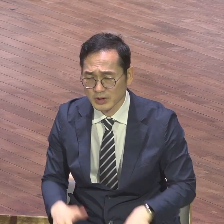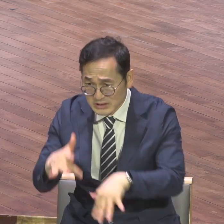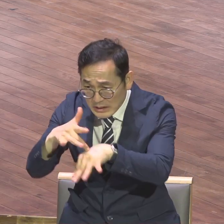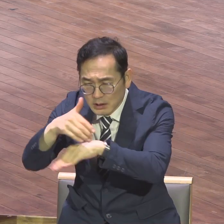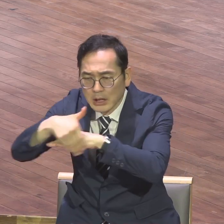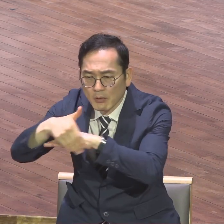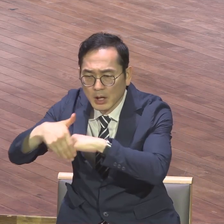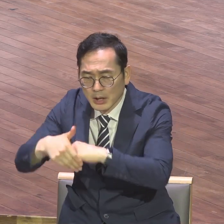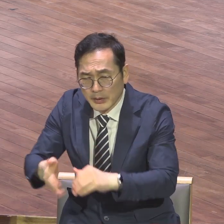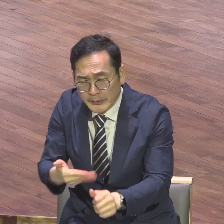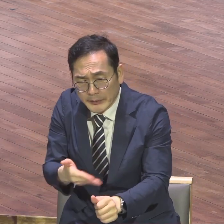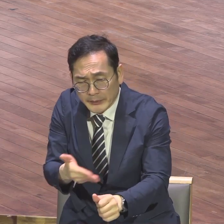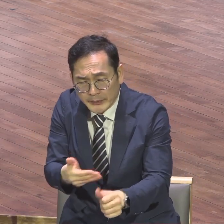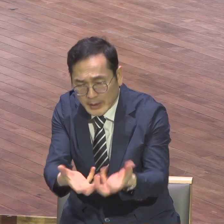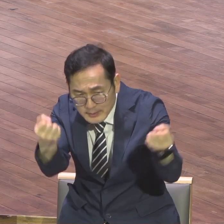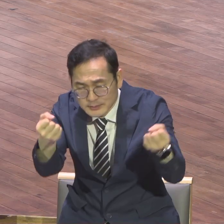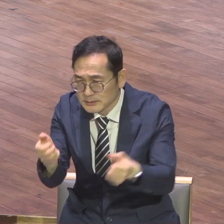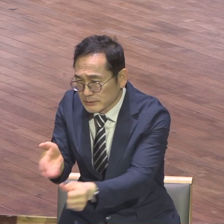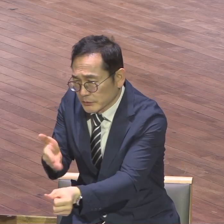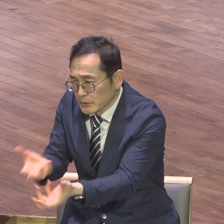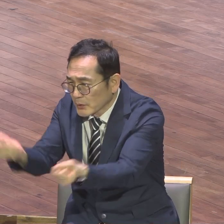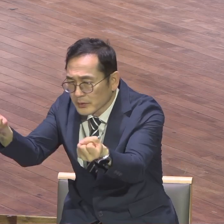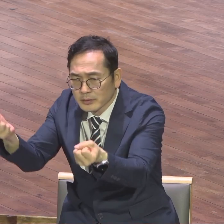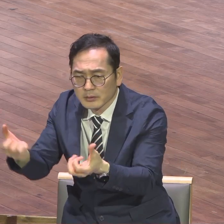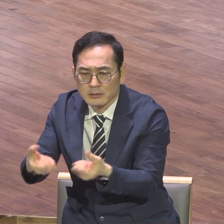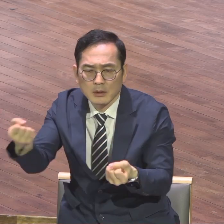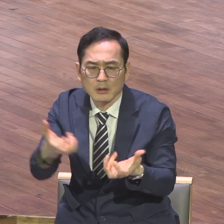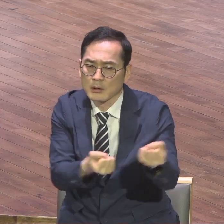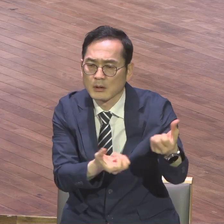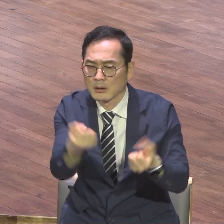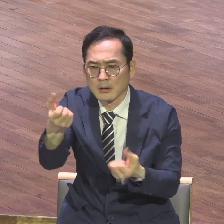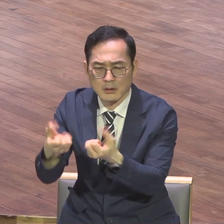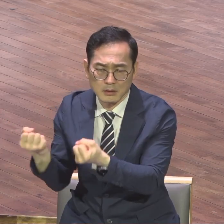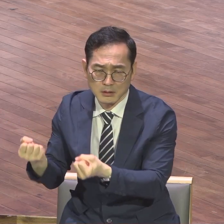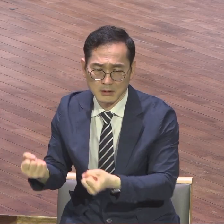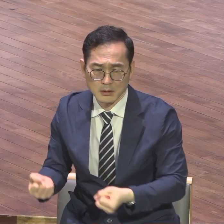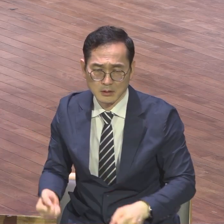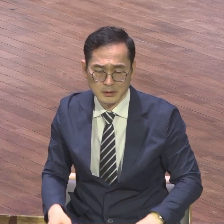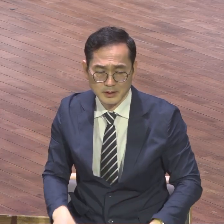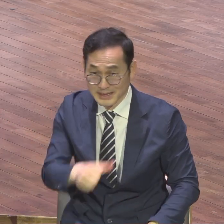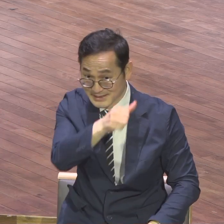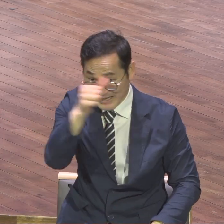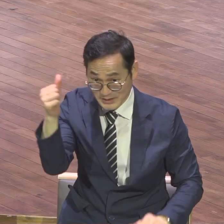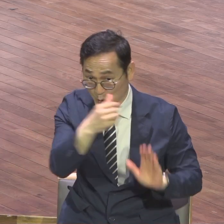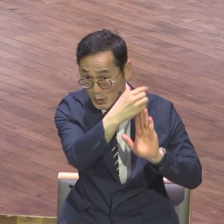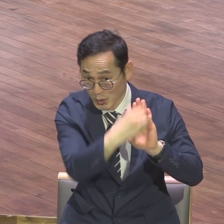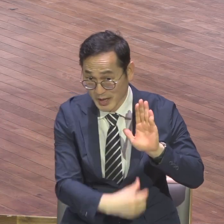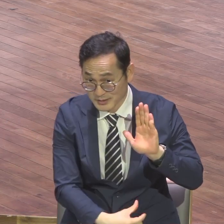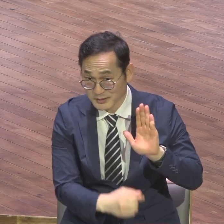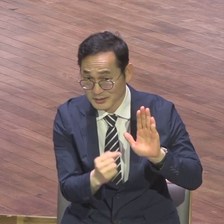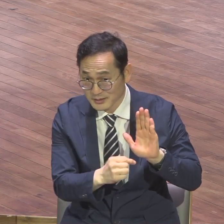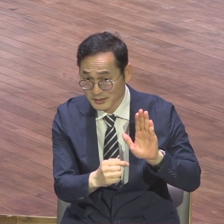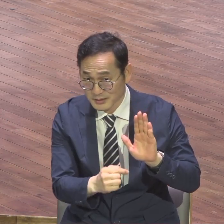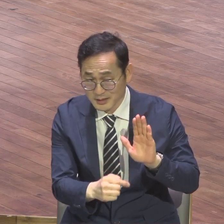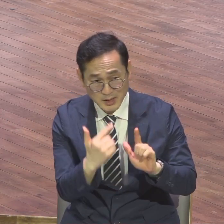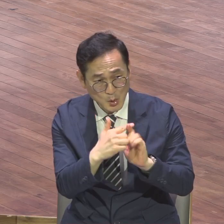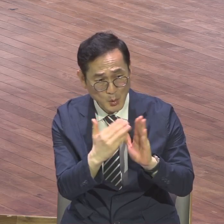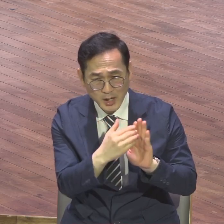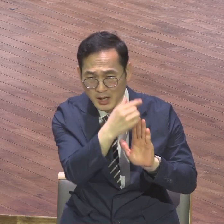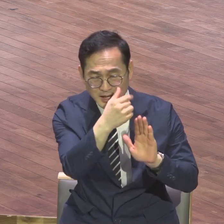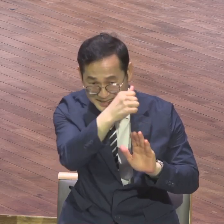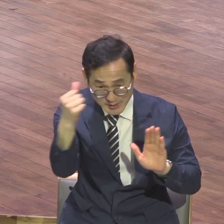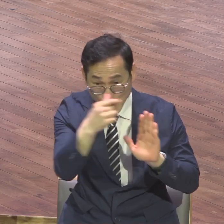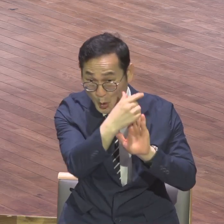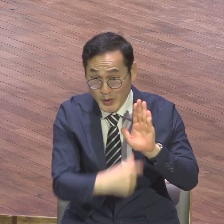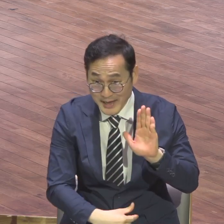다 쪼개놨, 다 쪼개놨어. 다 분열시켜놨어요. 장로교만 해요. 장로교만 해도 수백 교단이 있어요.